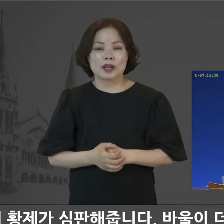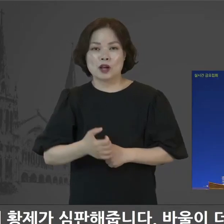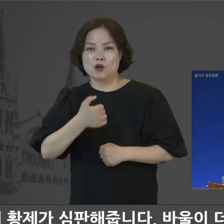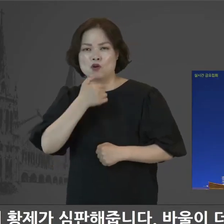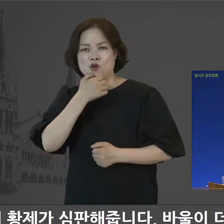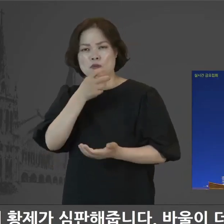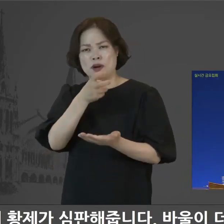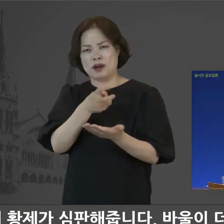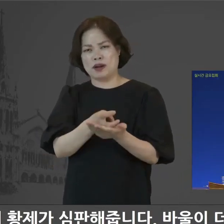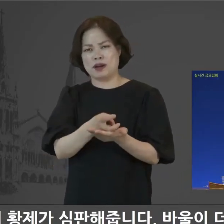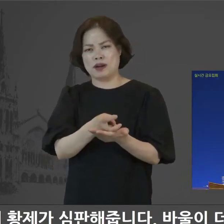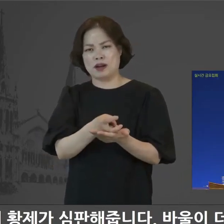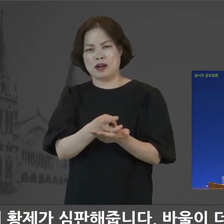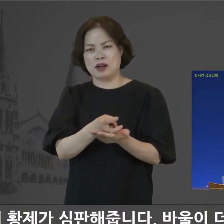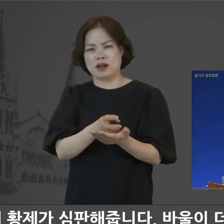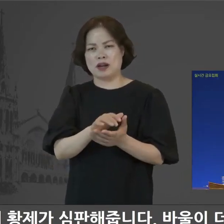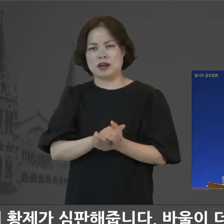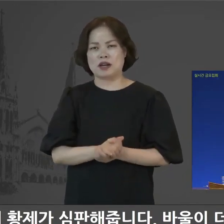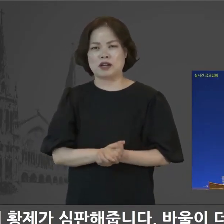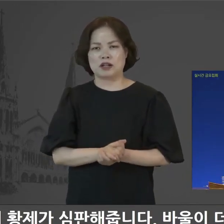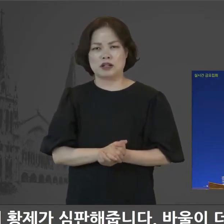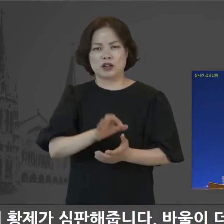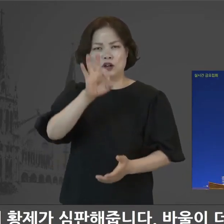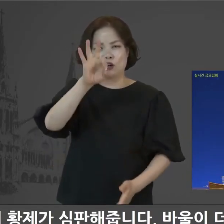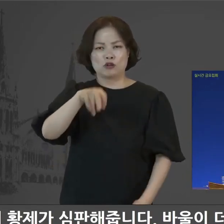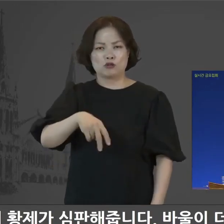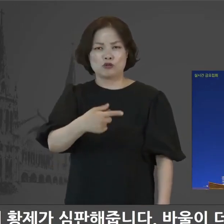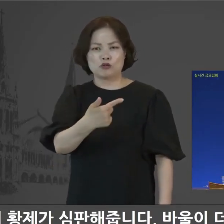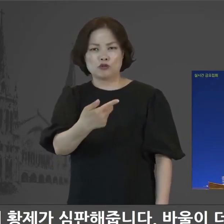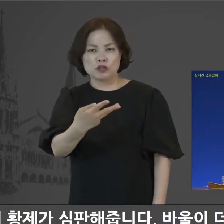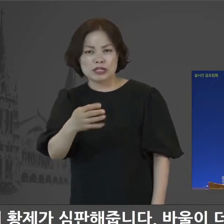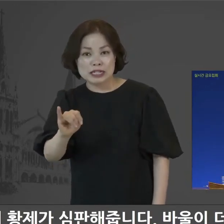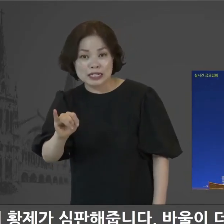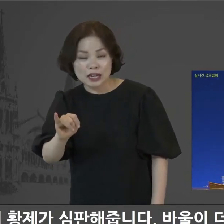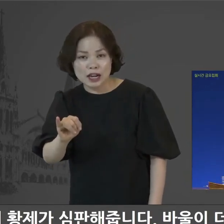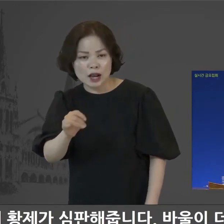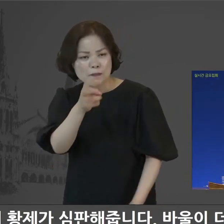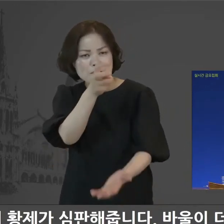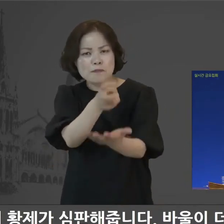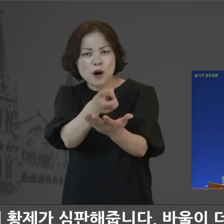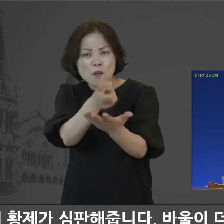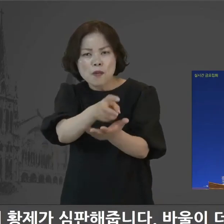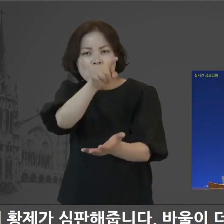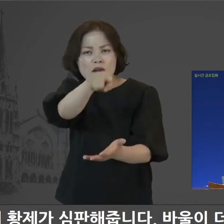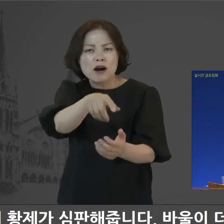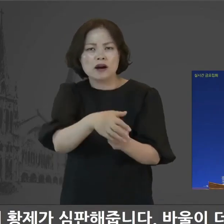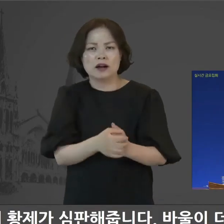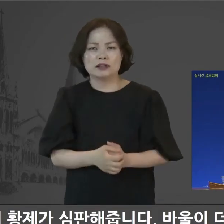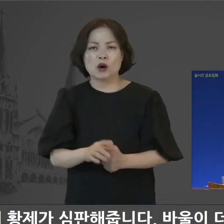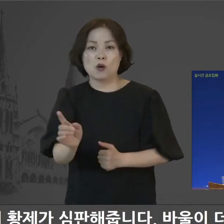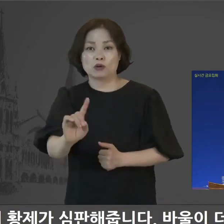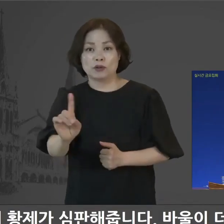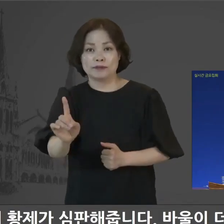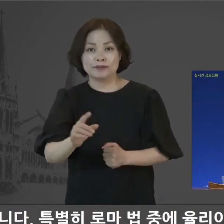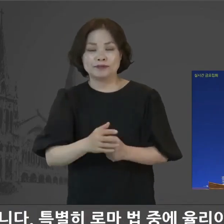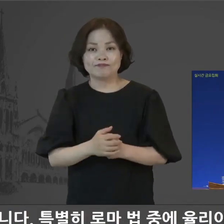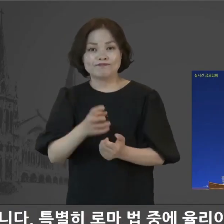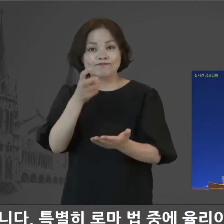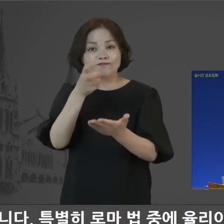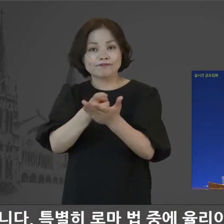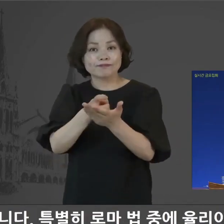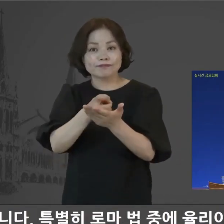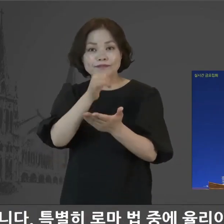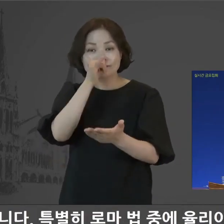로마 법 중에 율리아법이라는 법이 있습니다. 이게 진짜 있는 법전이에요. 그 법전에 보게 되면 어떤 규정이